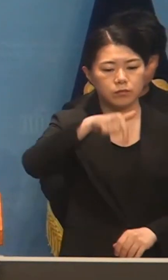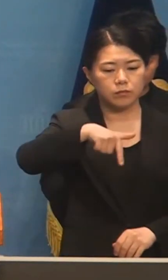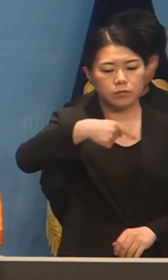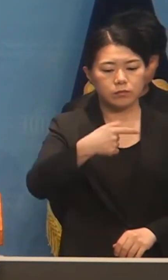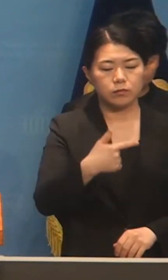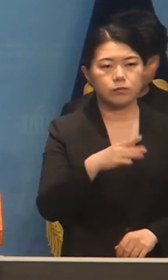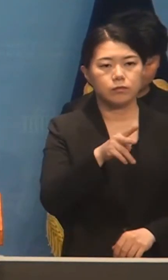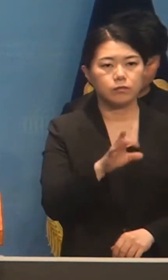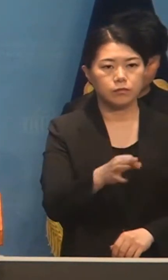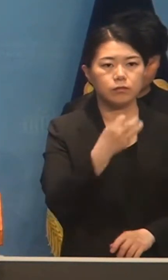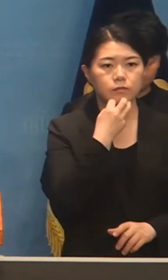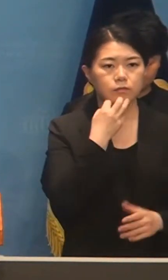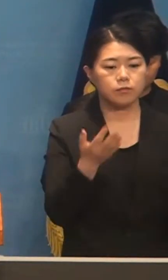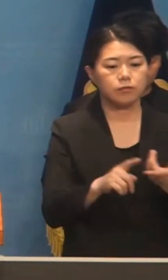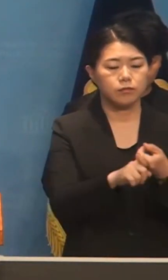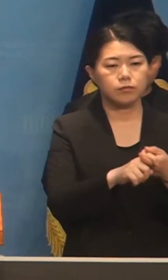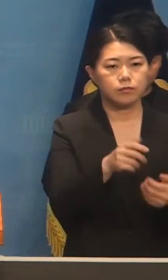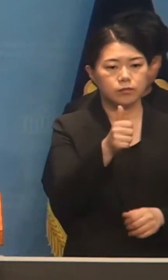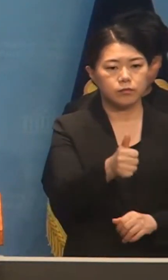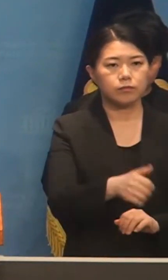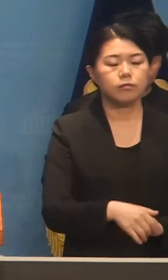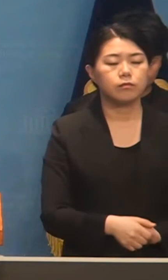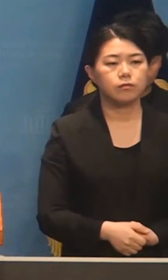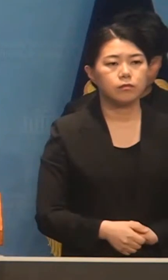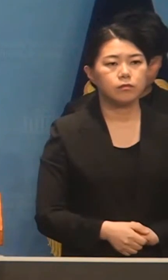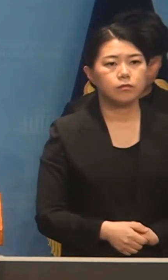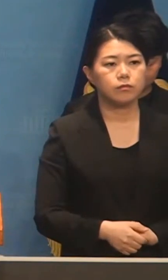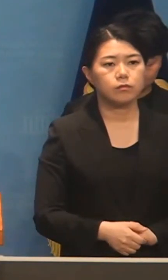박근병 서울교사노조 위원장님 오셨습니다.